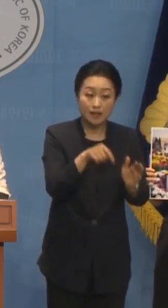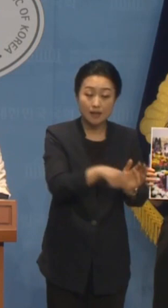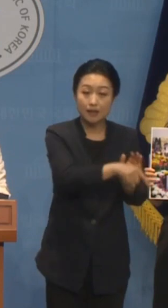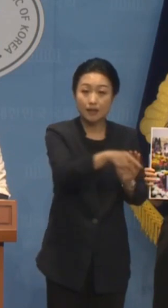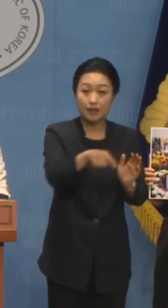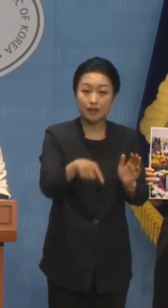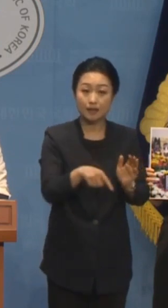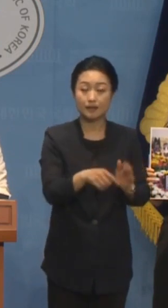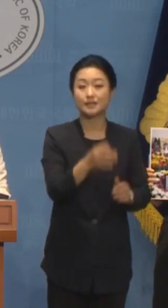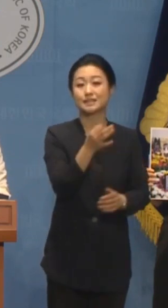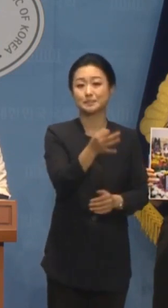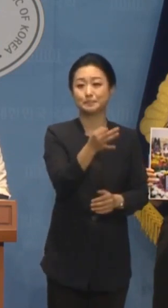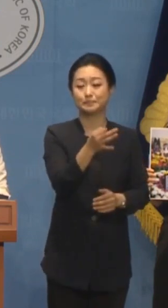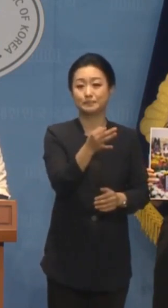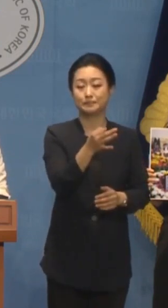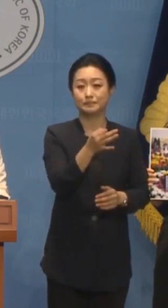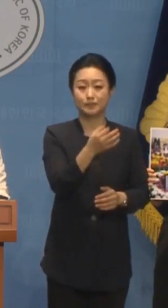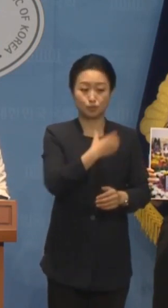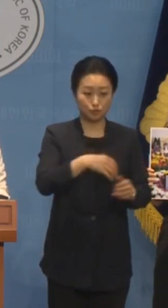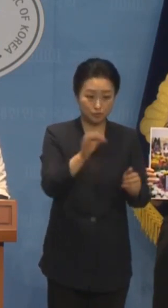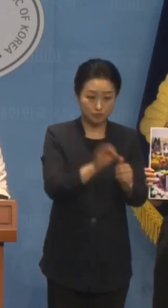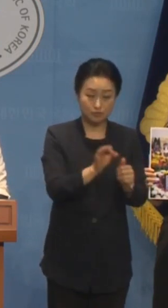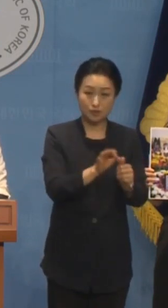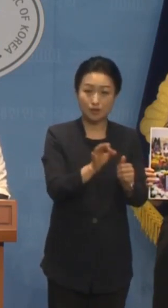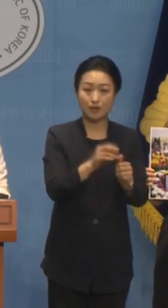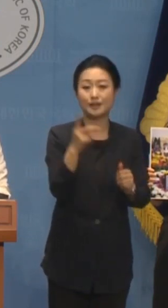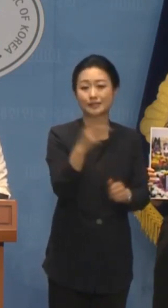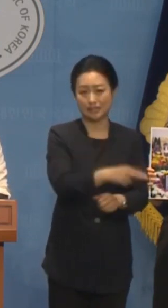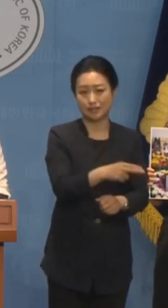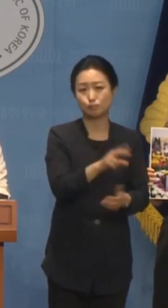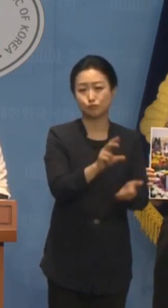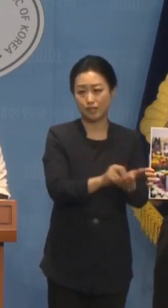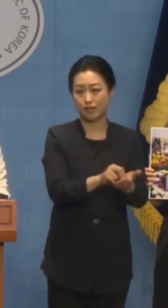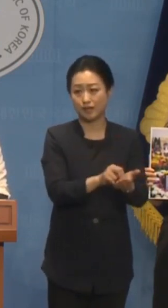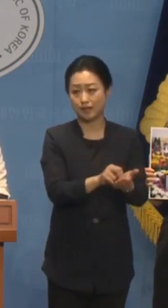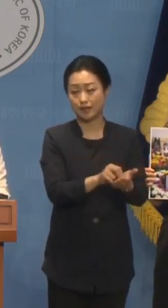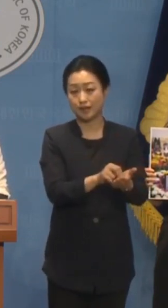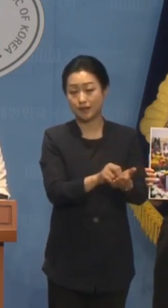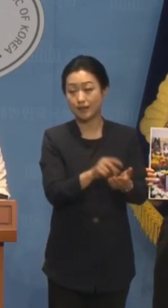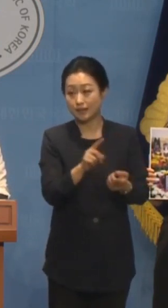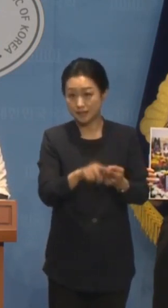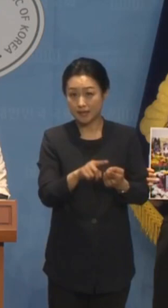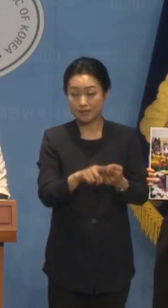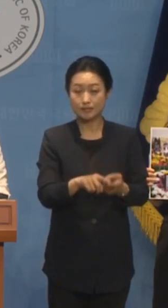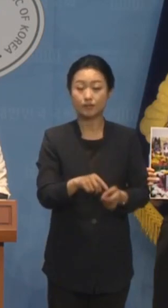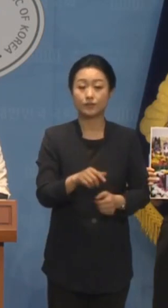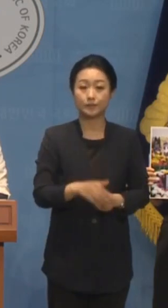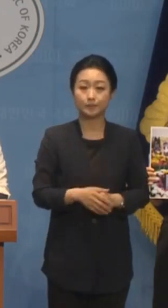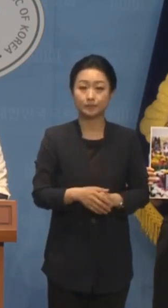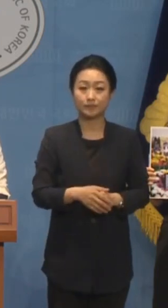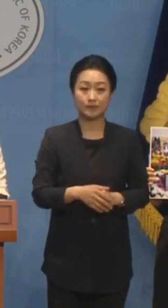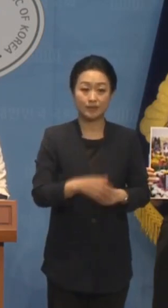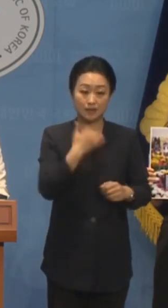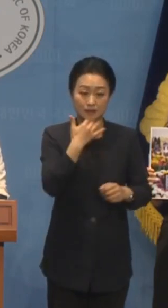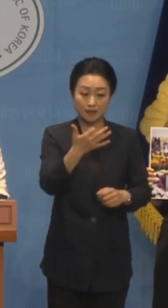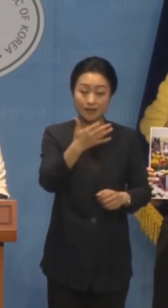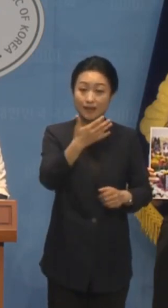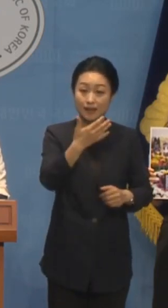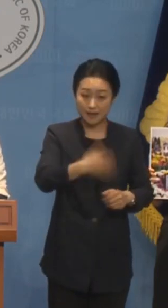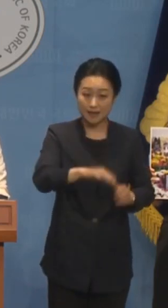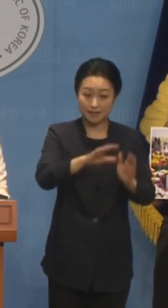지원받는 내용들이 차단될 수가 있었습니다. 그래서 이 범죄 피해 구조금을